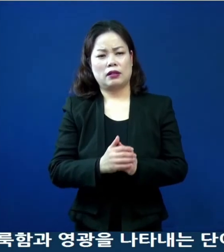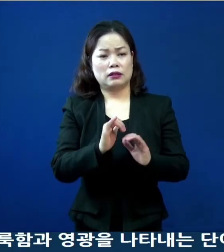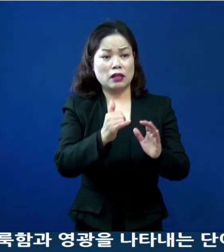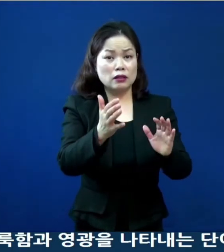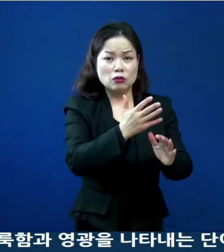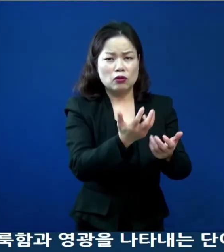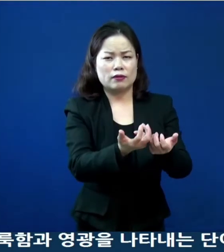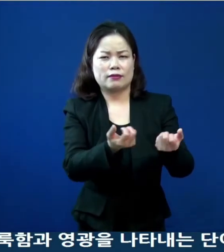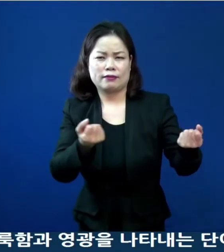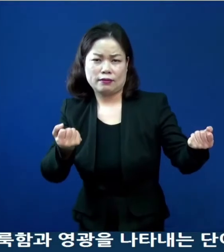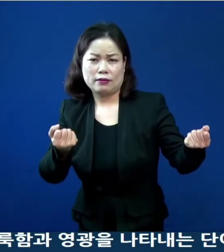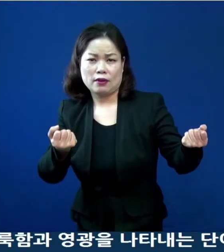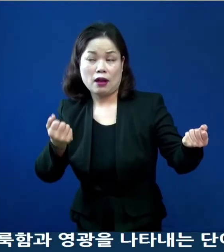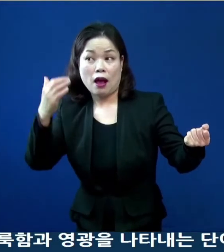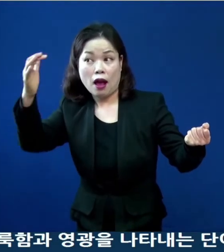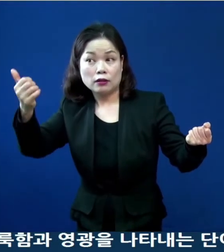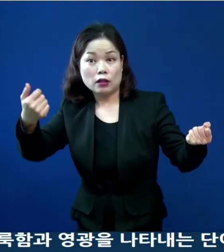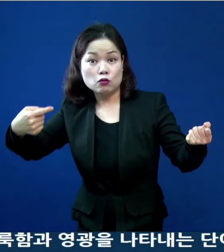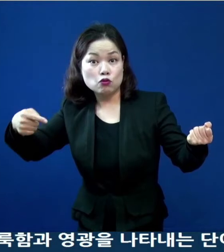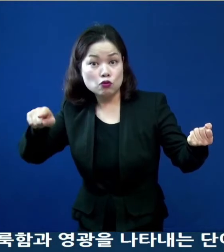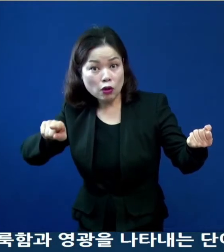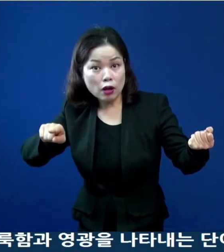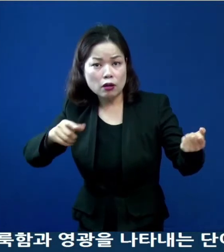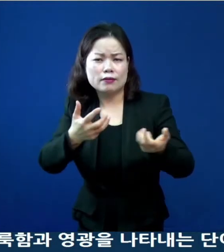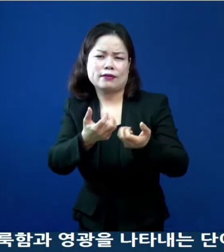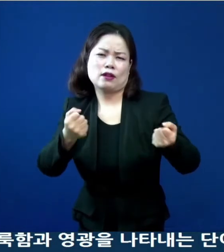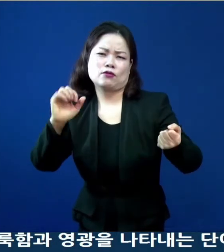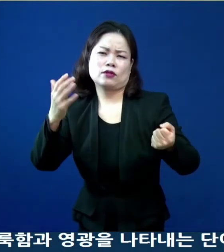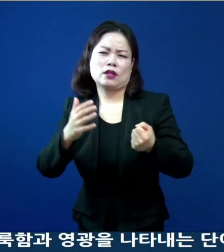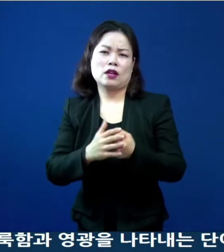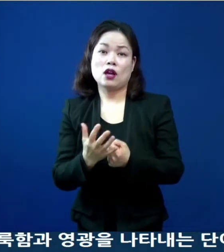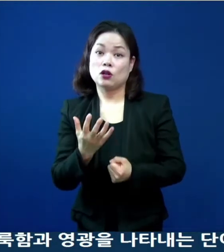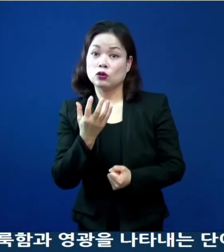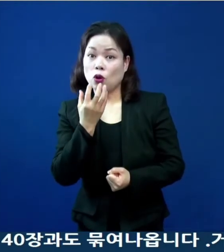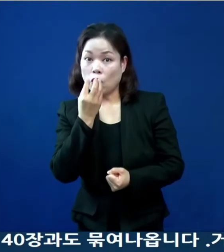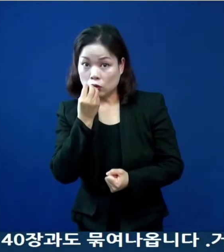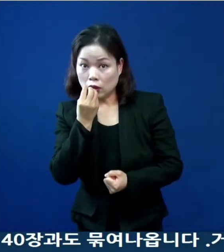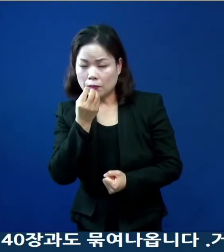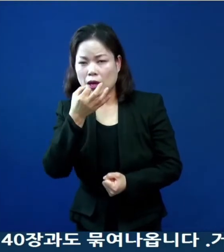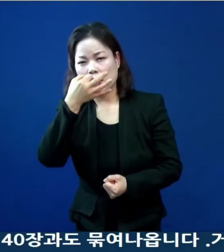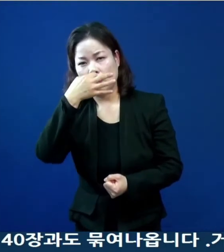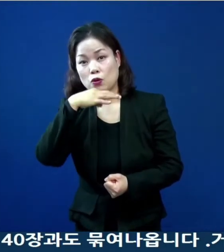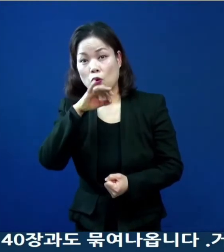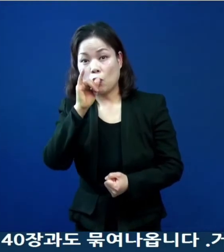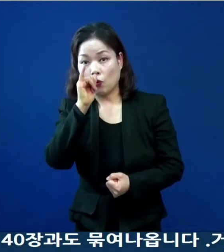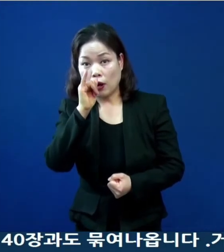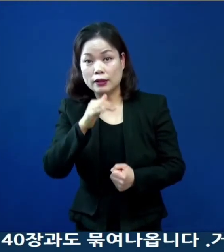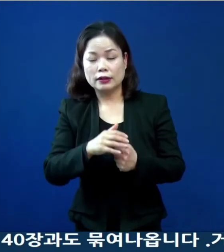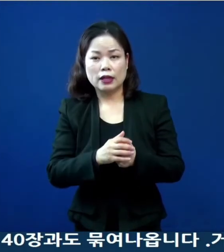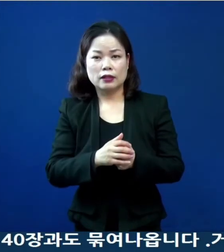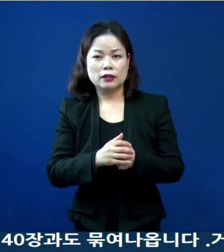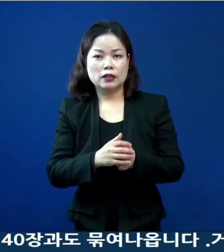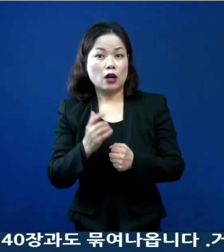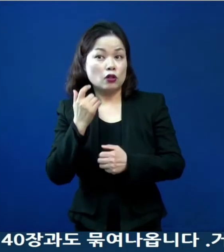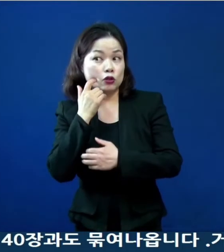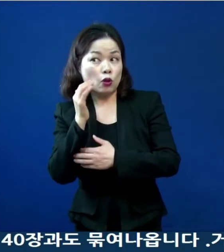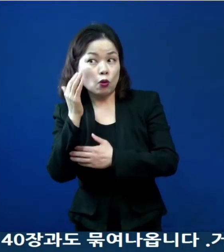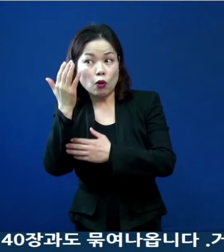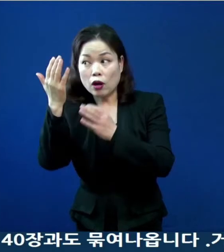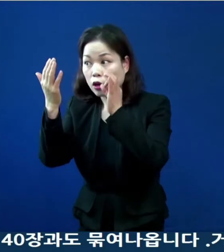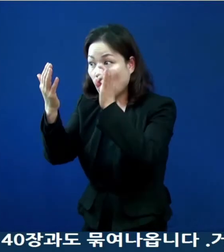분리됩니다. 하나님을 위하여 분리가 됩니다. 그게 거룩함의 효과인데 영광을